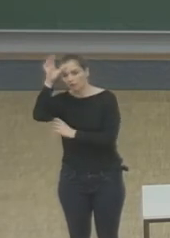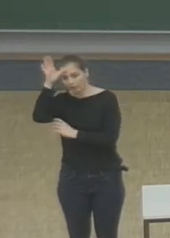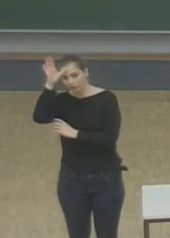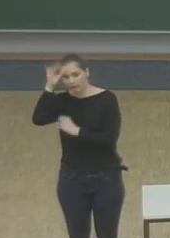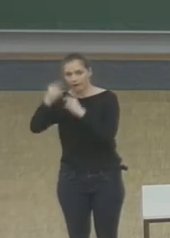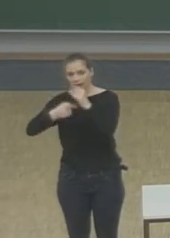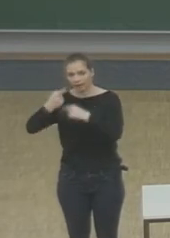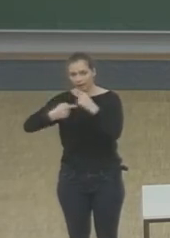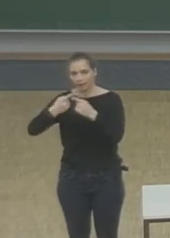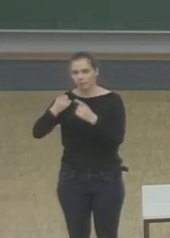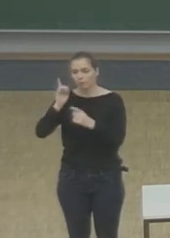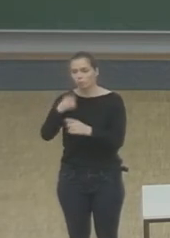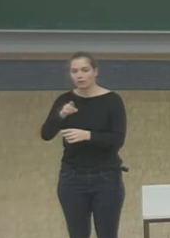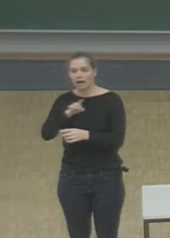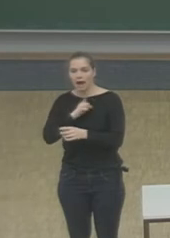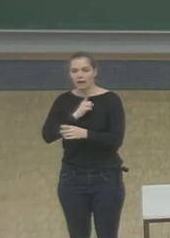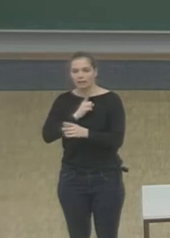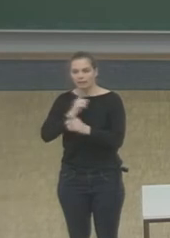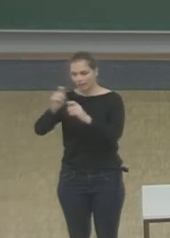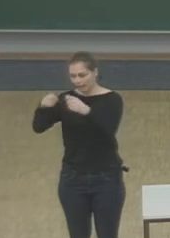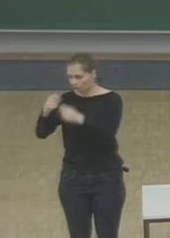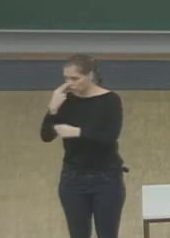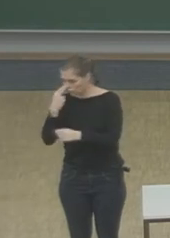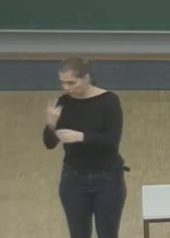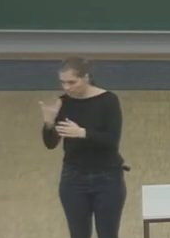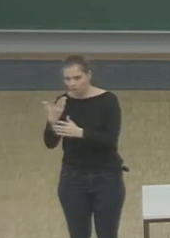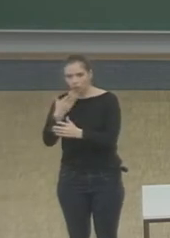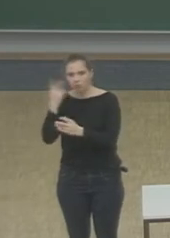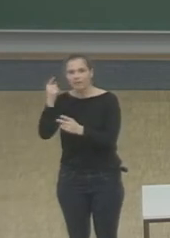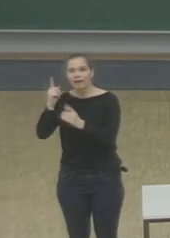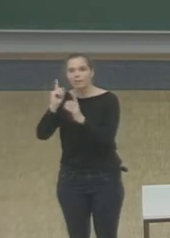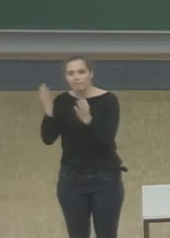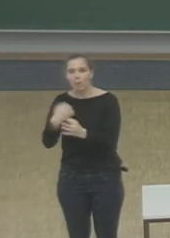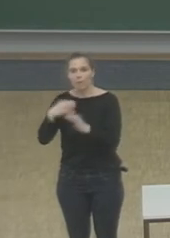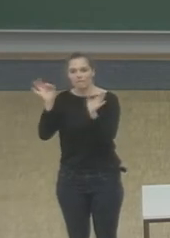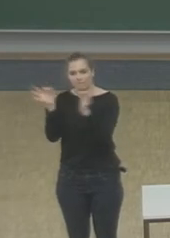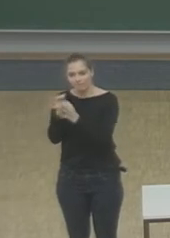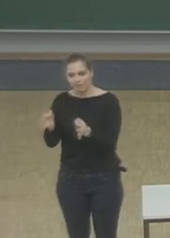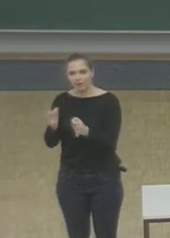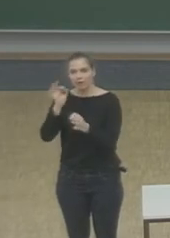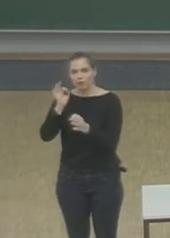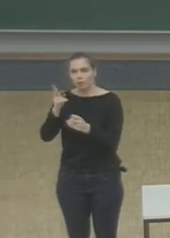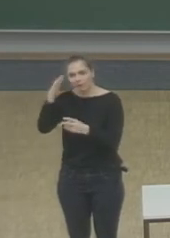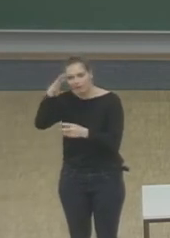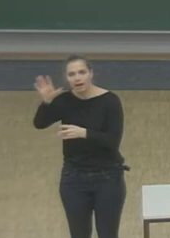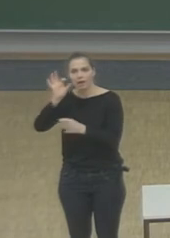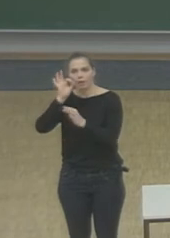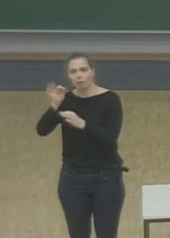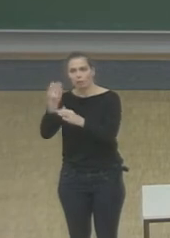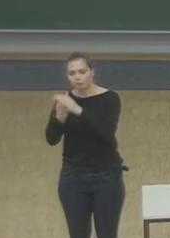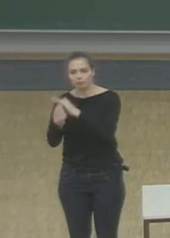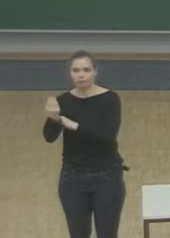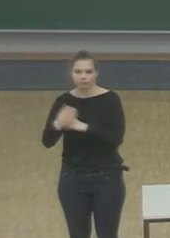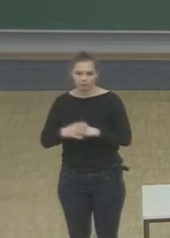ihren Gründen unverstandene Resultate beschränken, weil die Fertigkeit da sein muss und Zeit oder Talent zur Einsicht